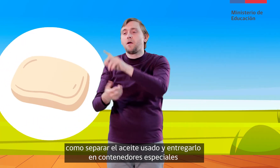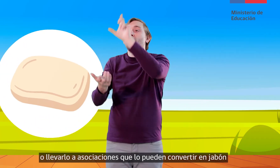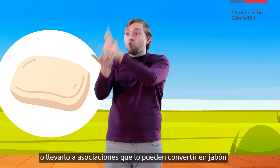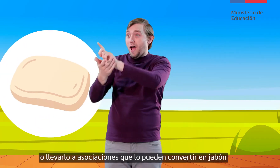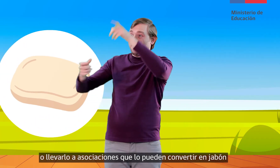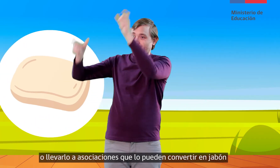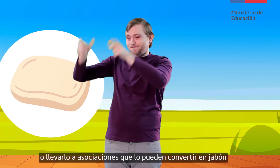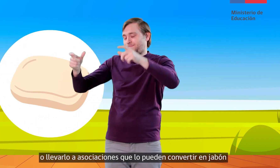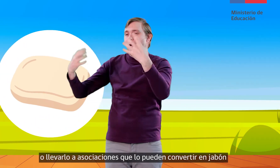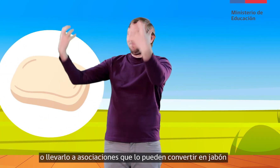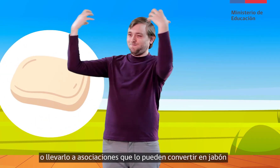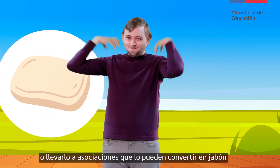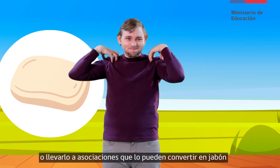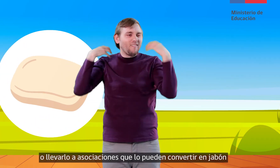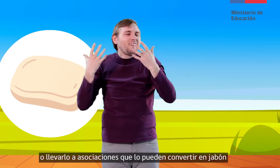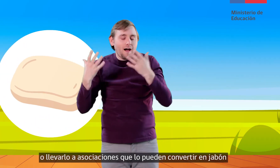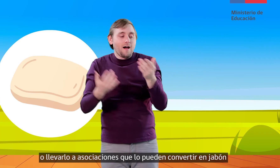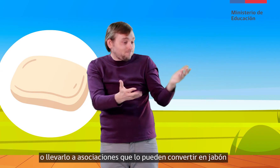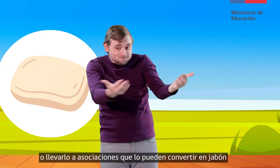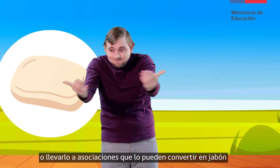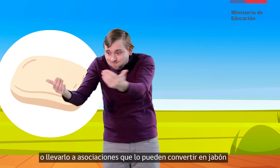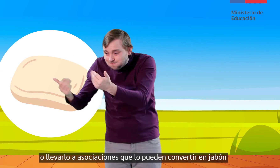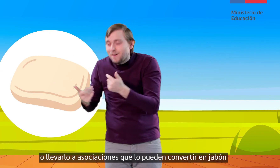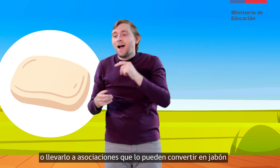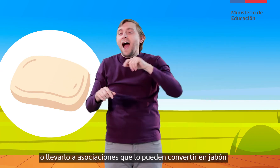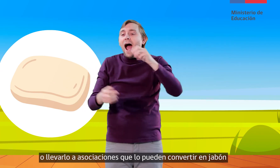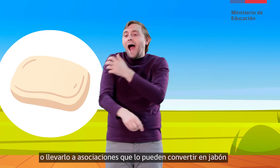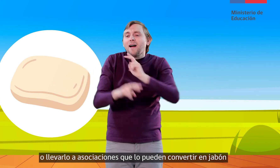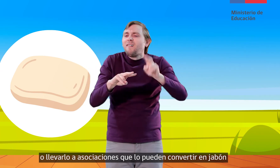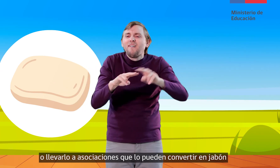o llevarlo a asociaciones que lo pueden convertir en jabón